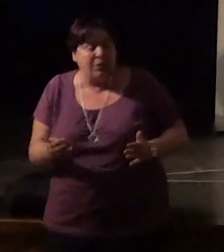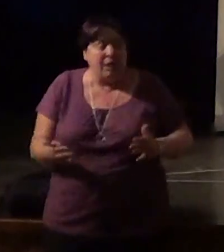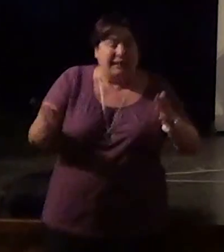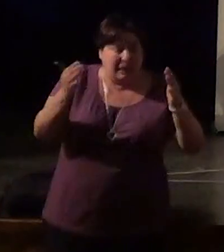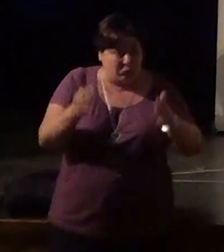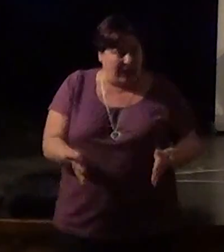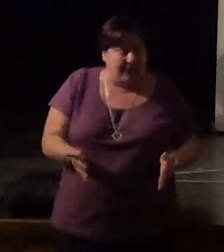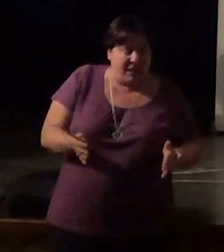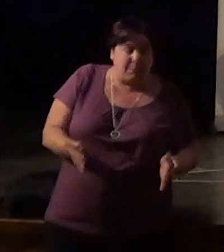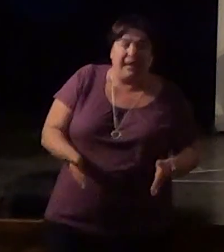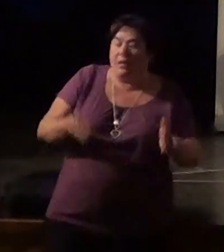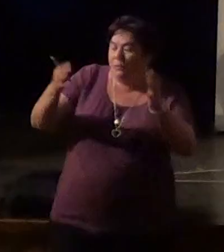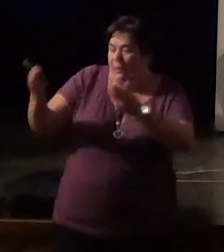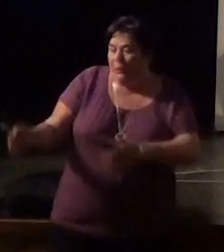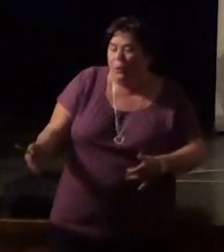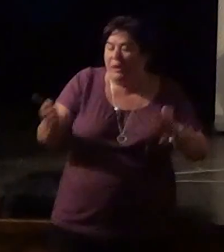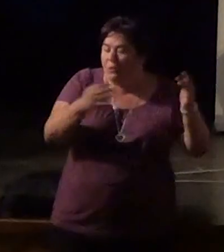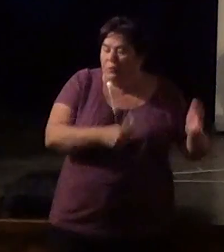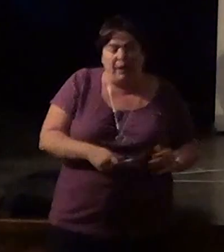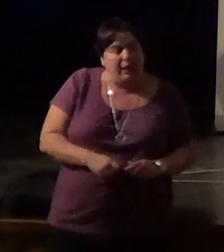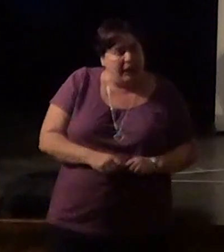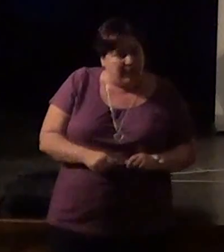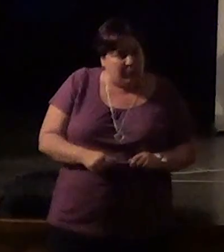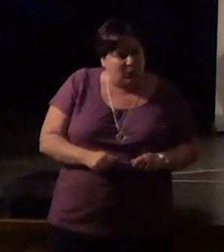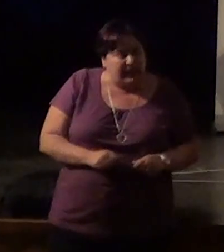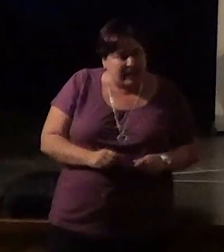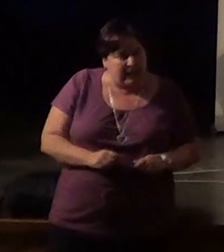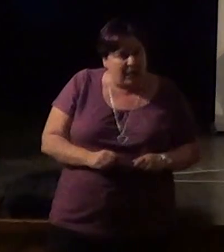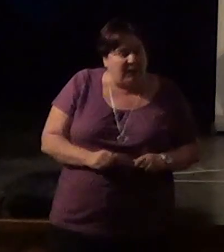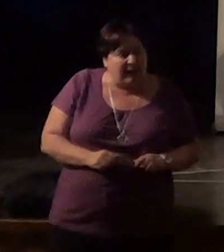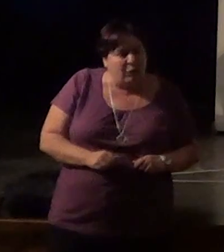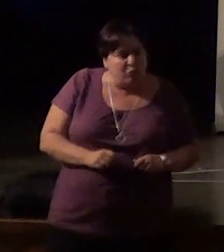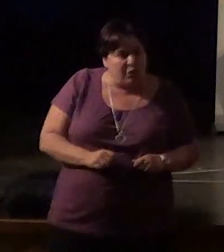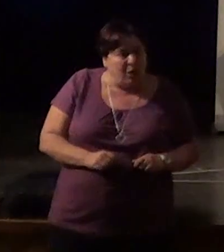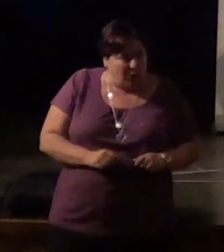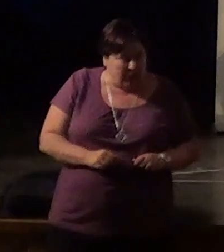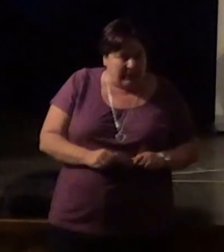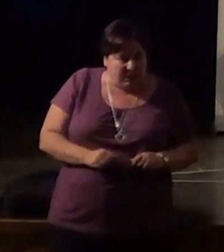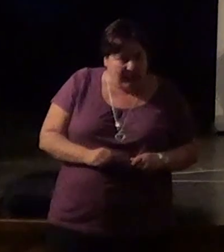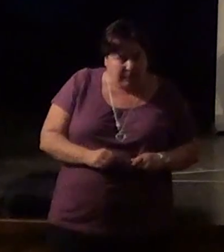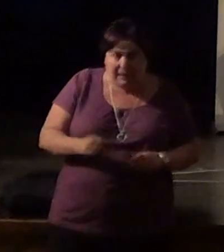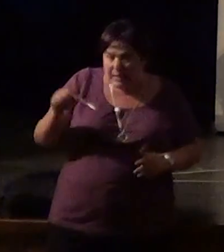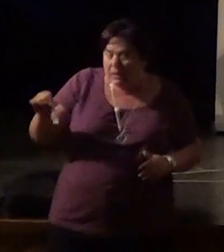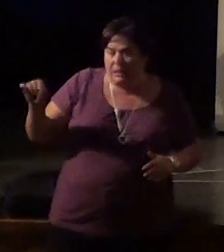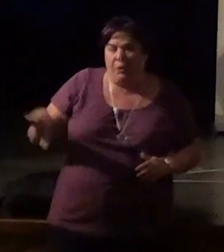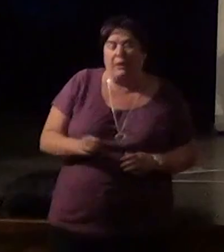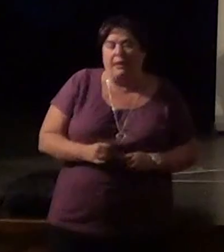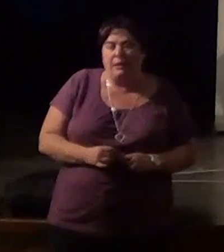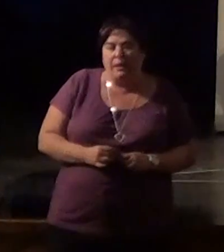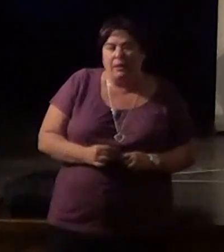ni los temas militares, lo que tienen las fincas, que cobraban antes la PAC. Y eso ha sido todo propuesto por el Grupo